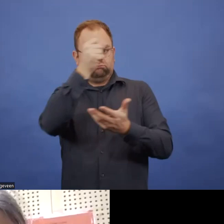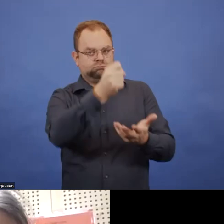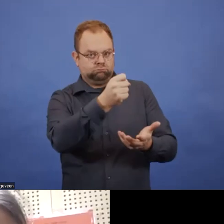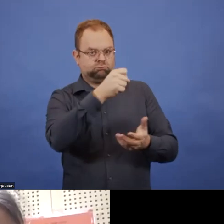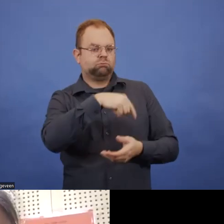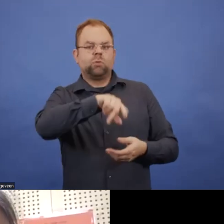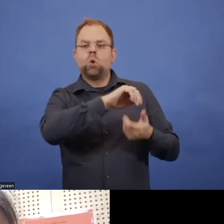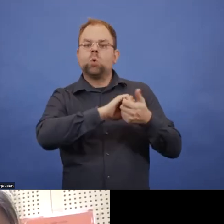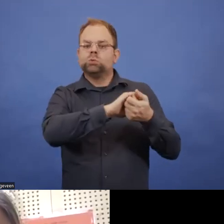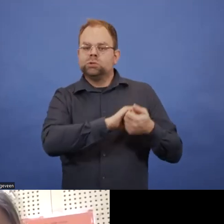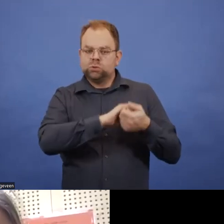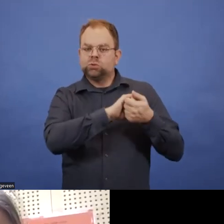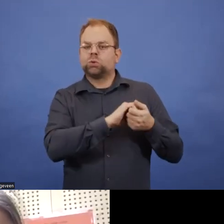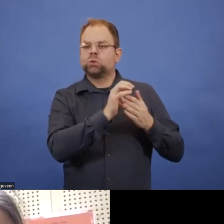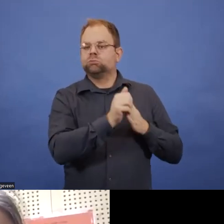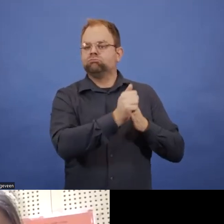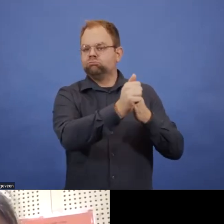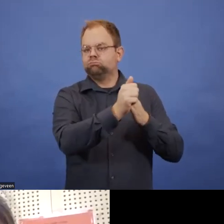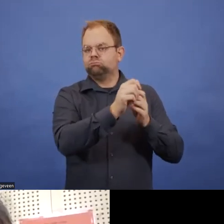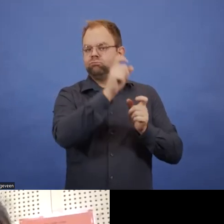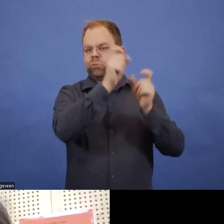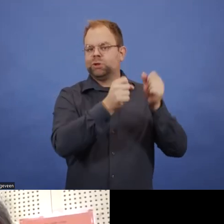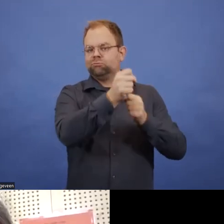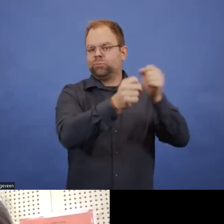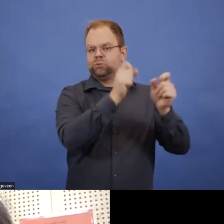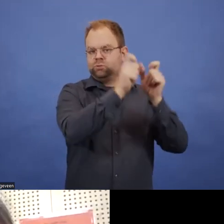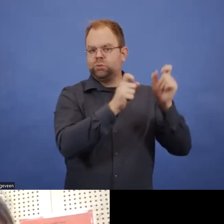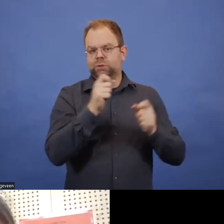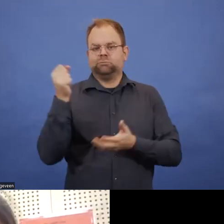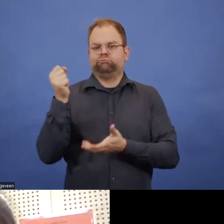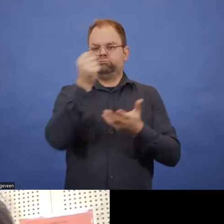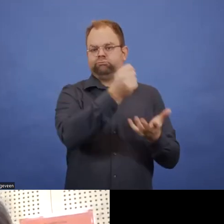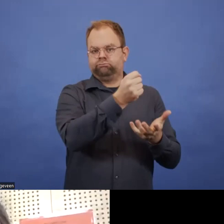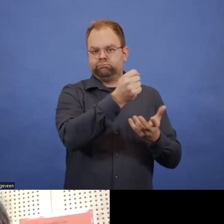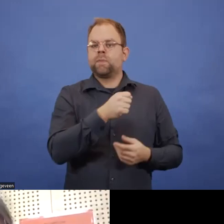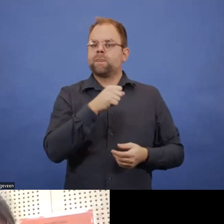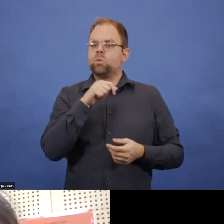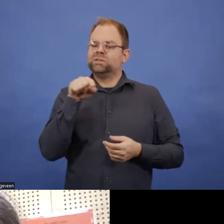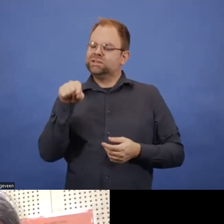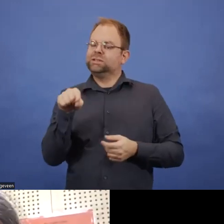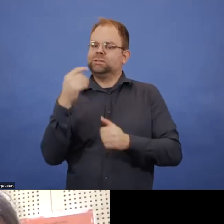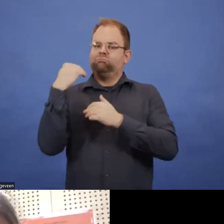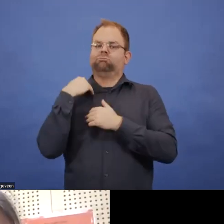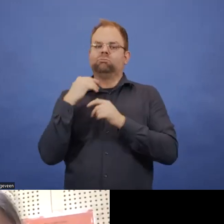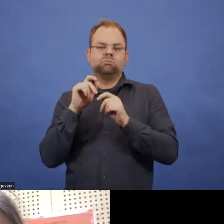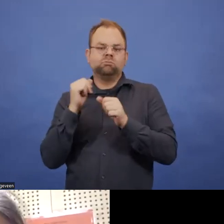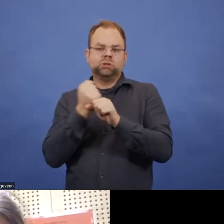muy importante para el tema del que estamos hablando aquí es que